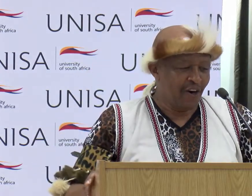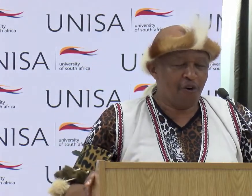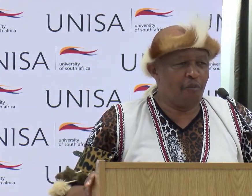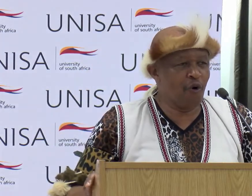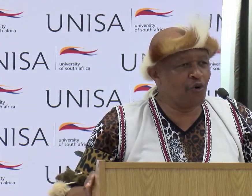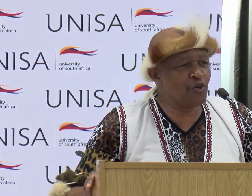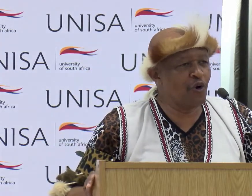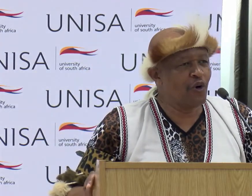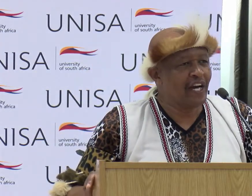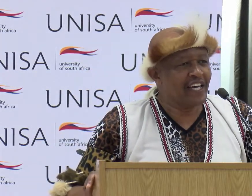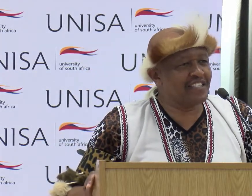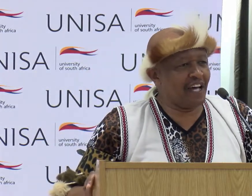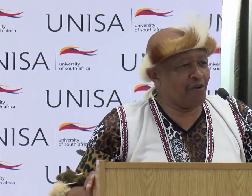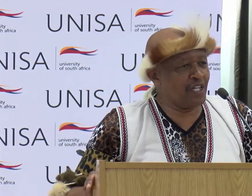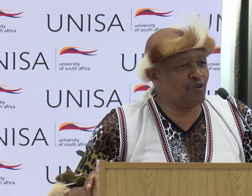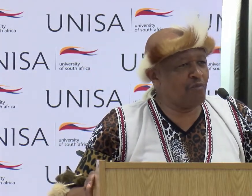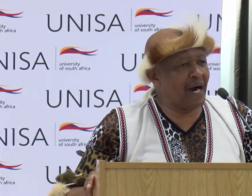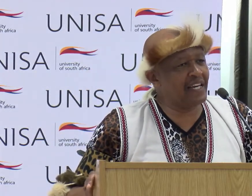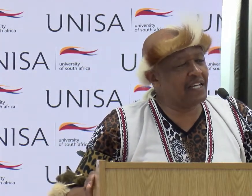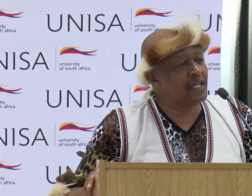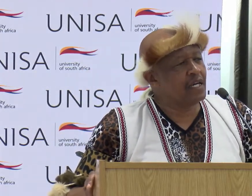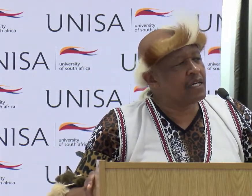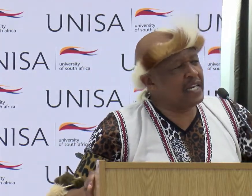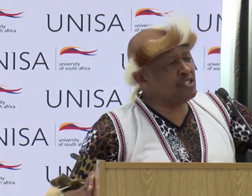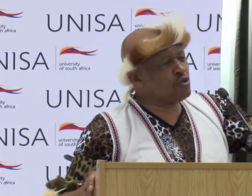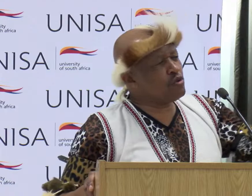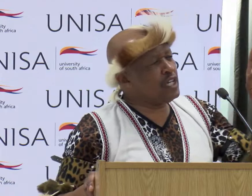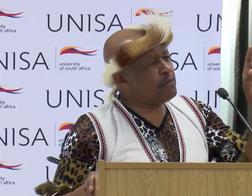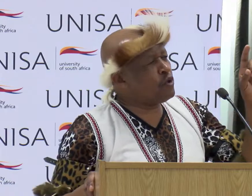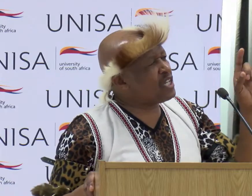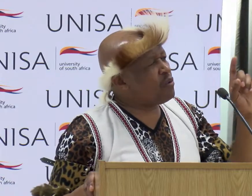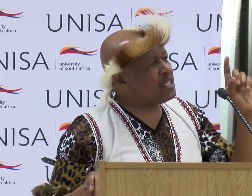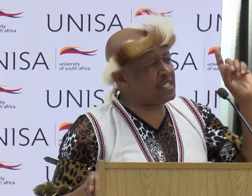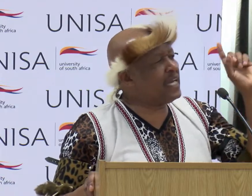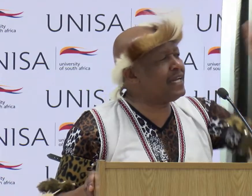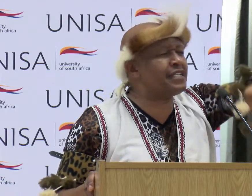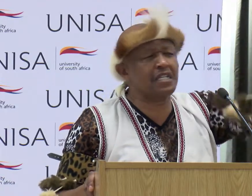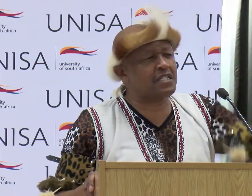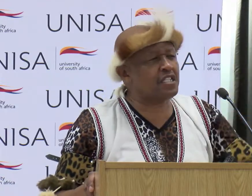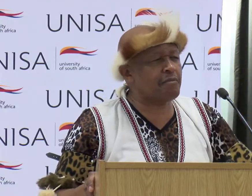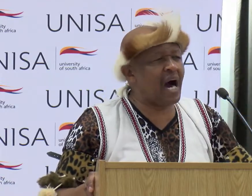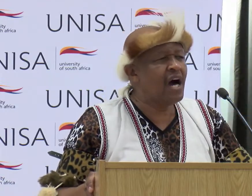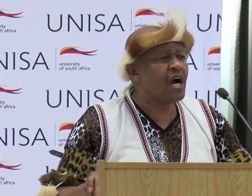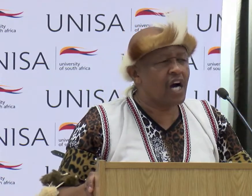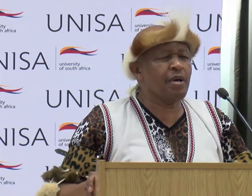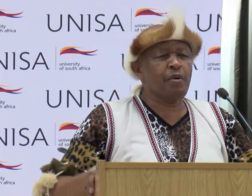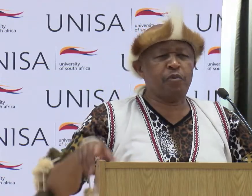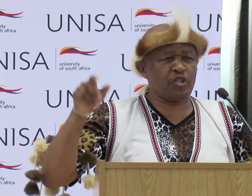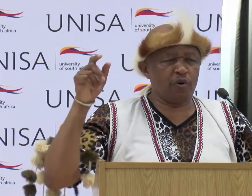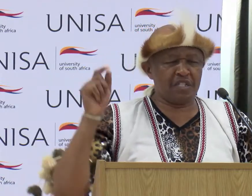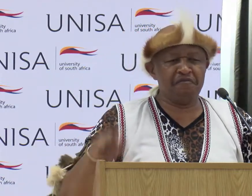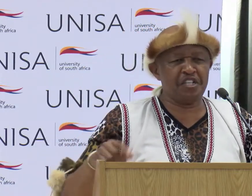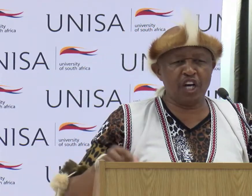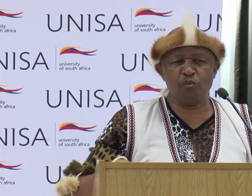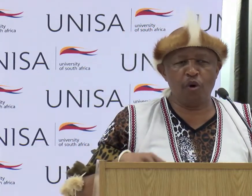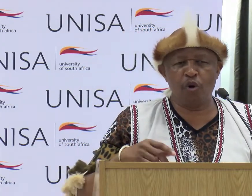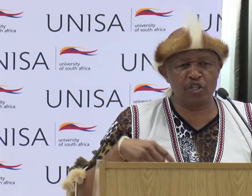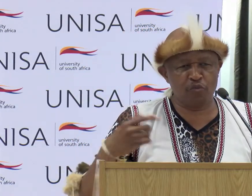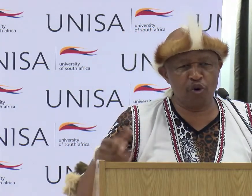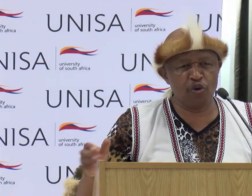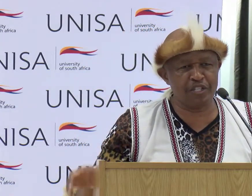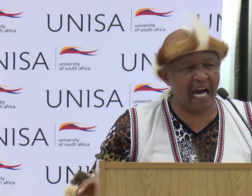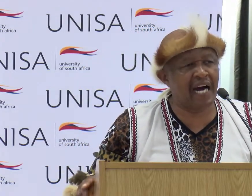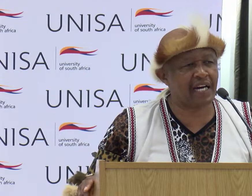bafike ngomuntu inzalo kaNzumbane ngengcunce ephuza kwezidi ziziba ngabe bephuza kwezimfishana